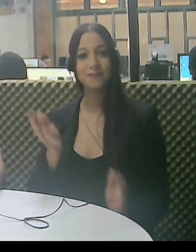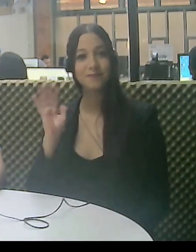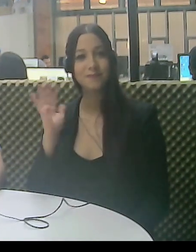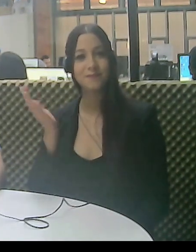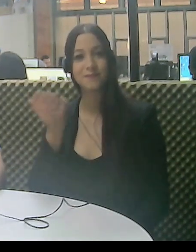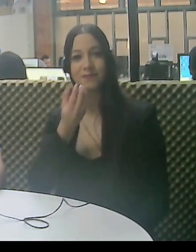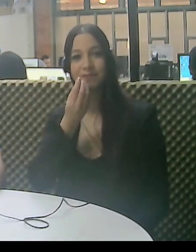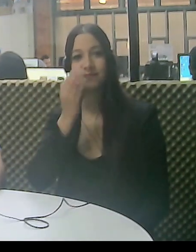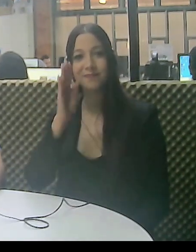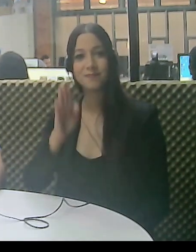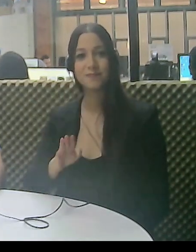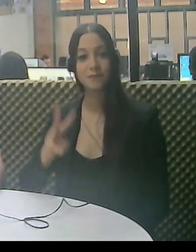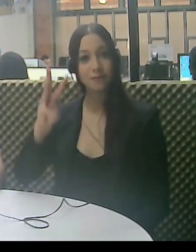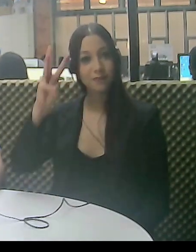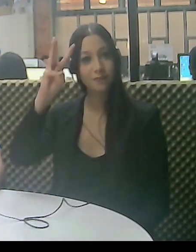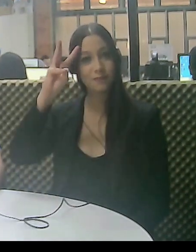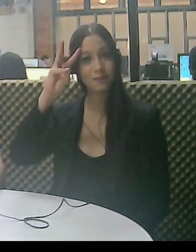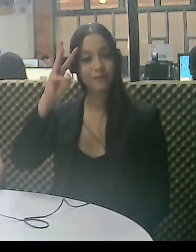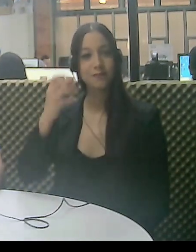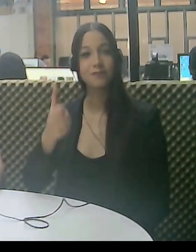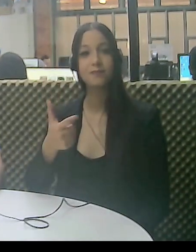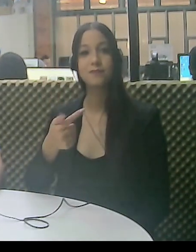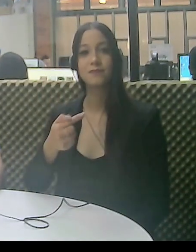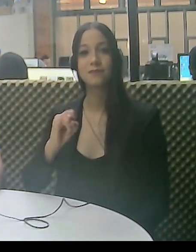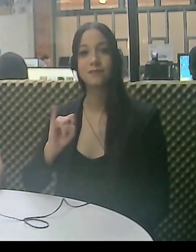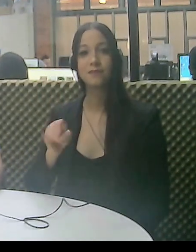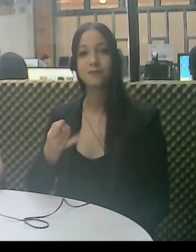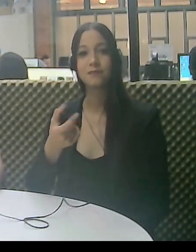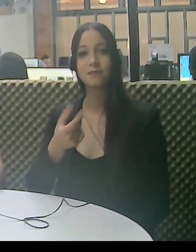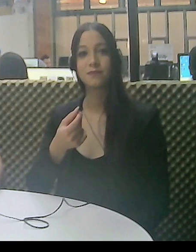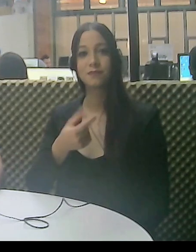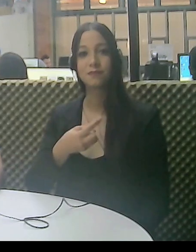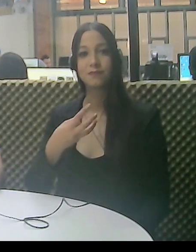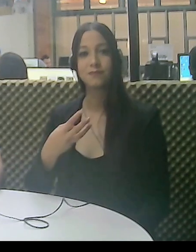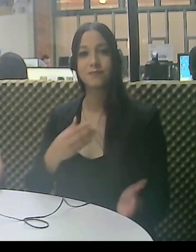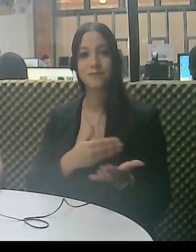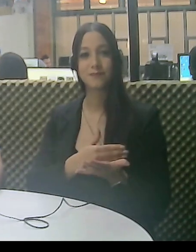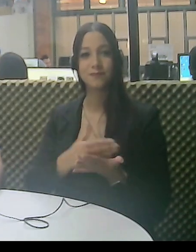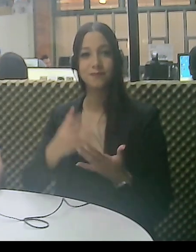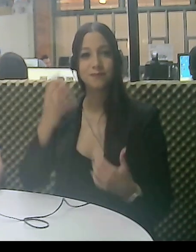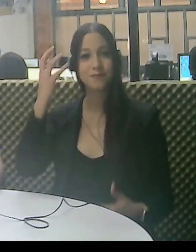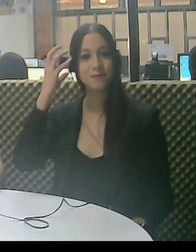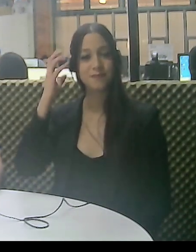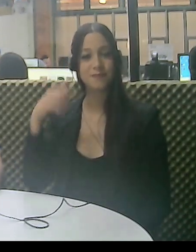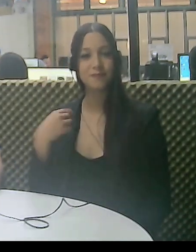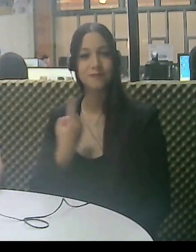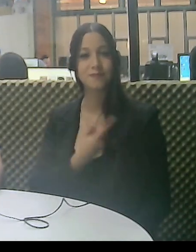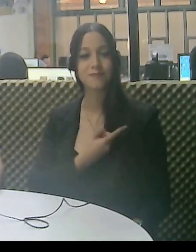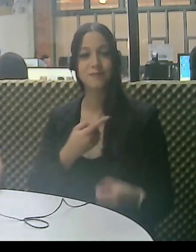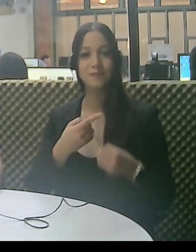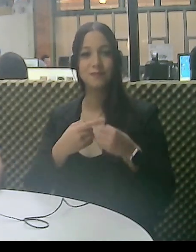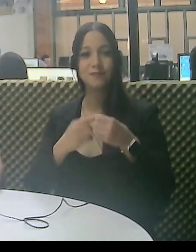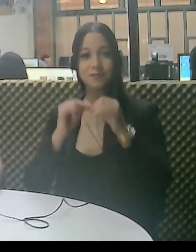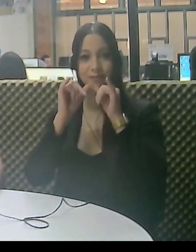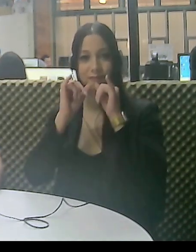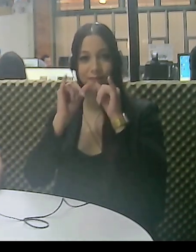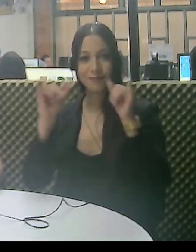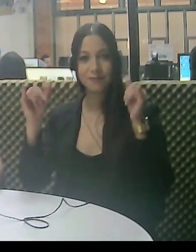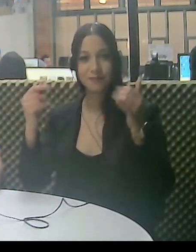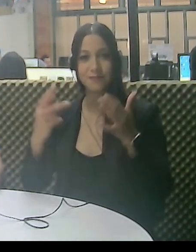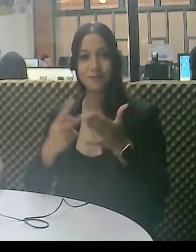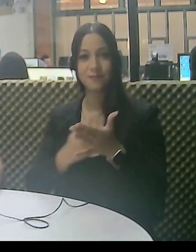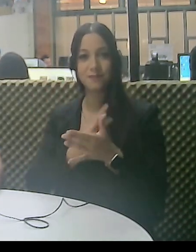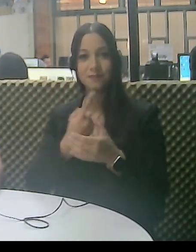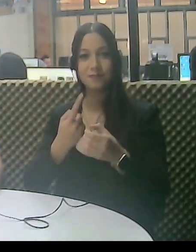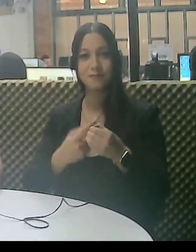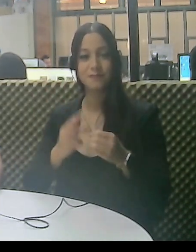Olá, boa tarde. Hoje é terça-feira, dia 17 de janeiro de 2023. Está no ar a Rádio Nossa Cidade com um boletim de notícias sobre o